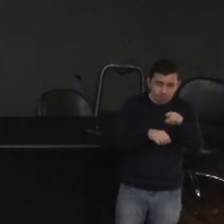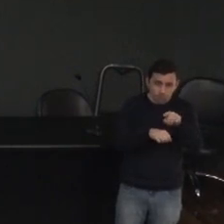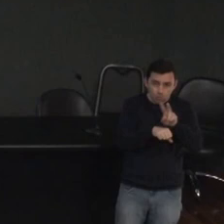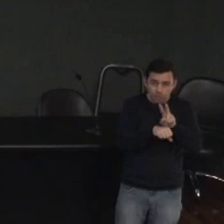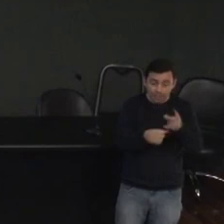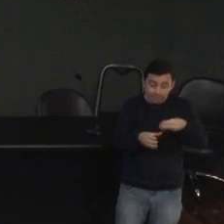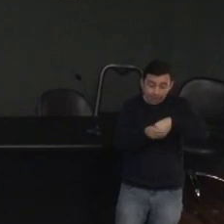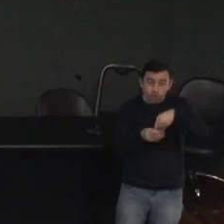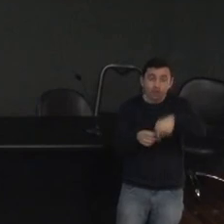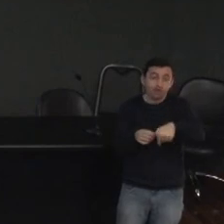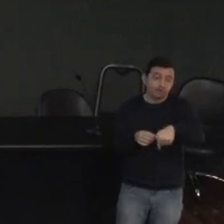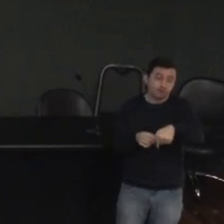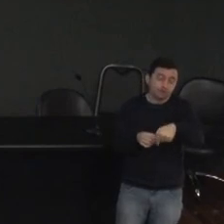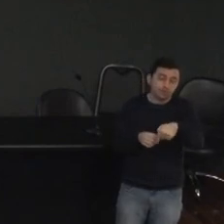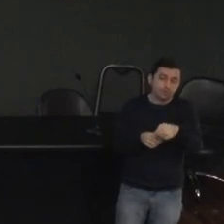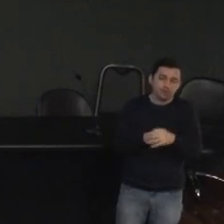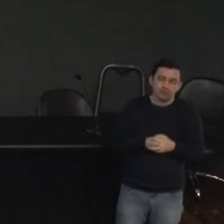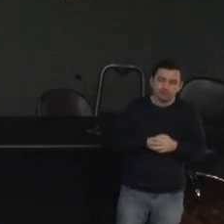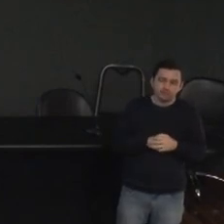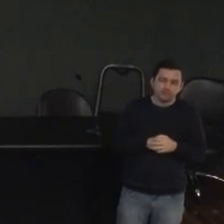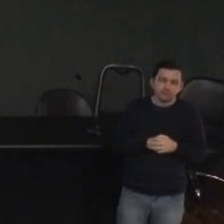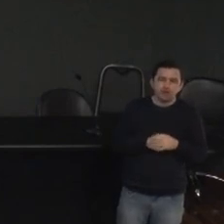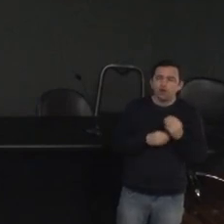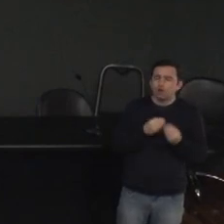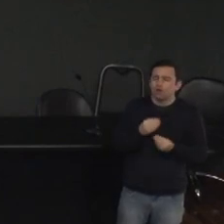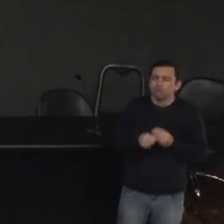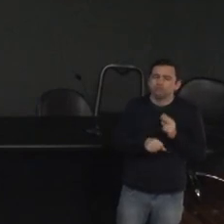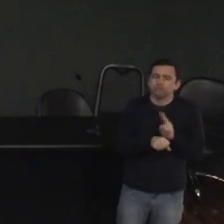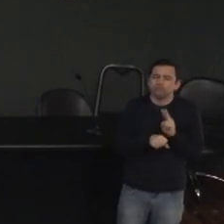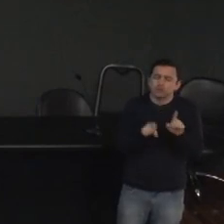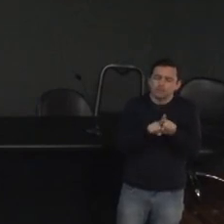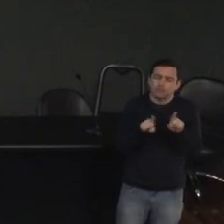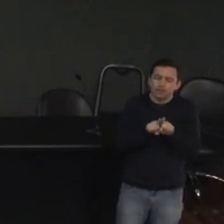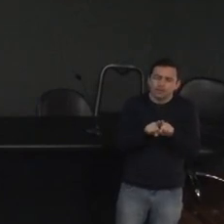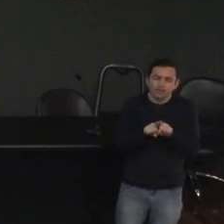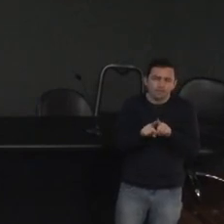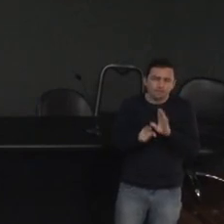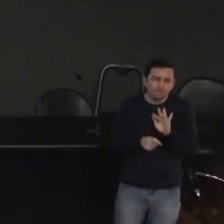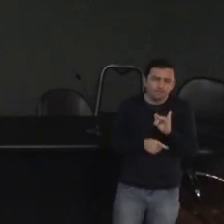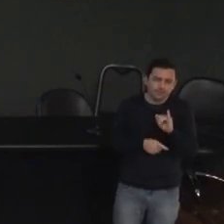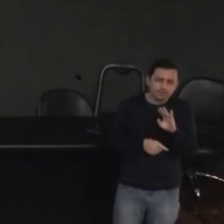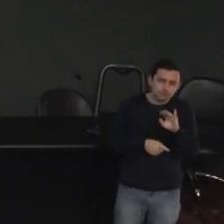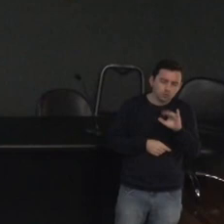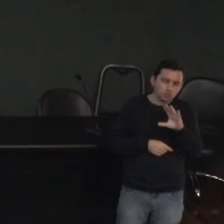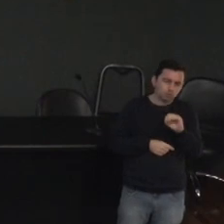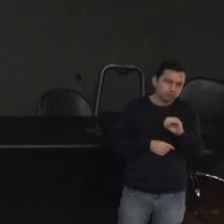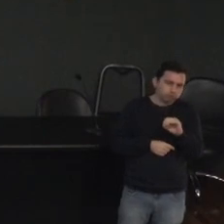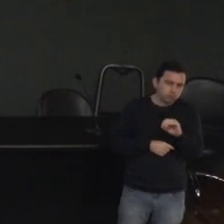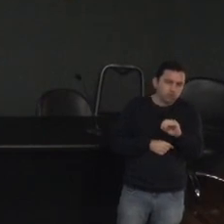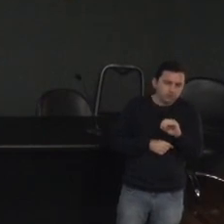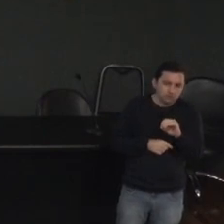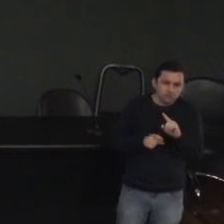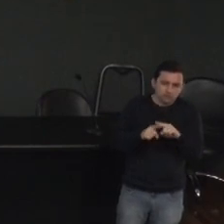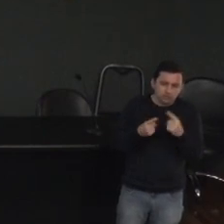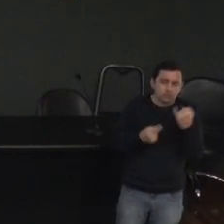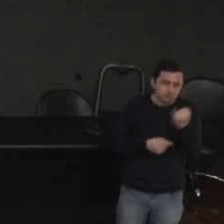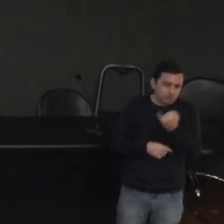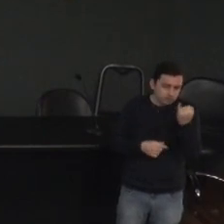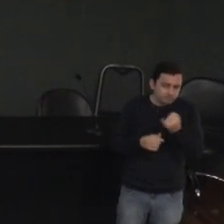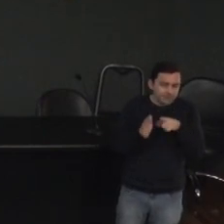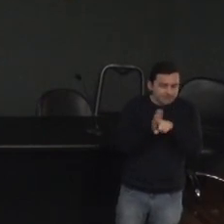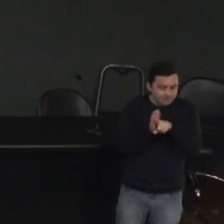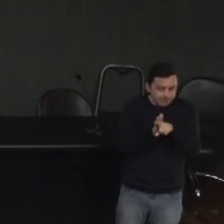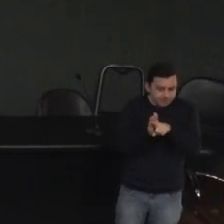internos né e diretos de vocês como é que vocês fazem a proteção dos dados físicos Então tudo isso é bastante importante para a gente verificar